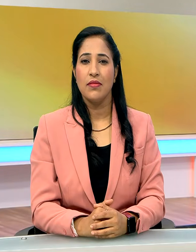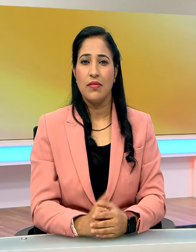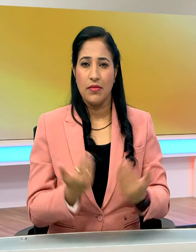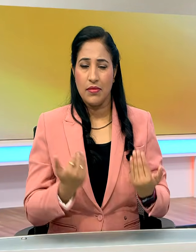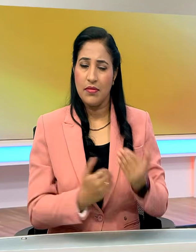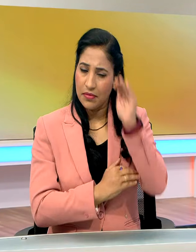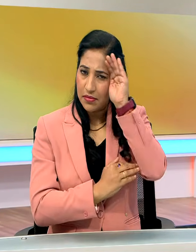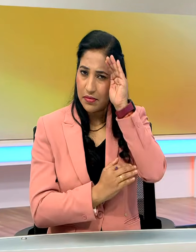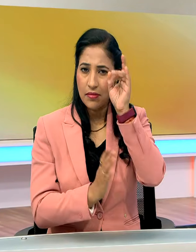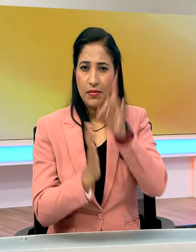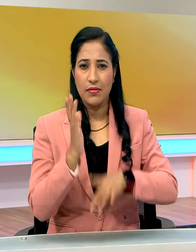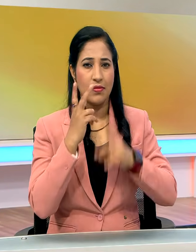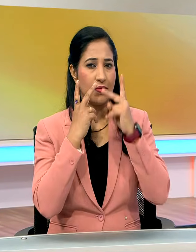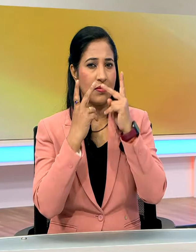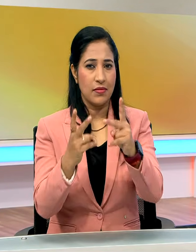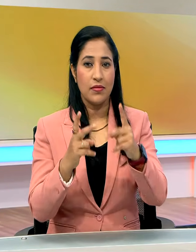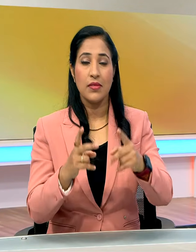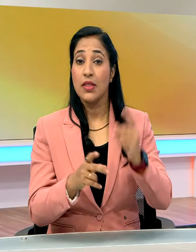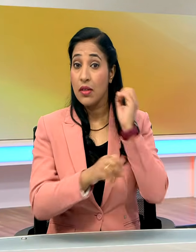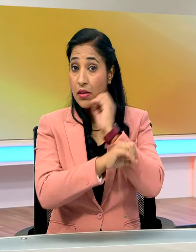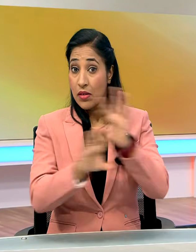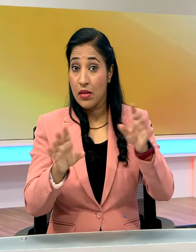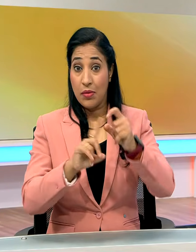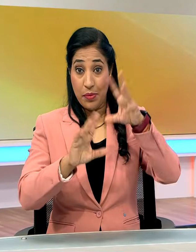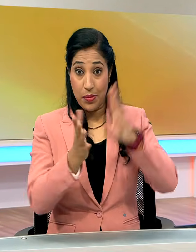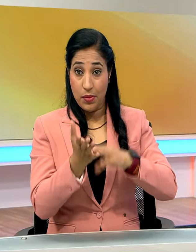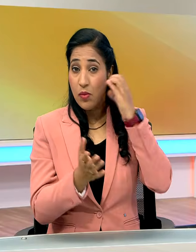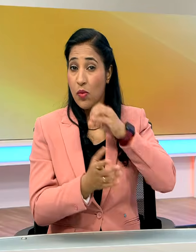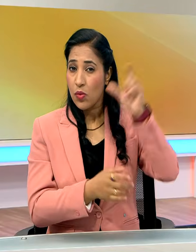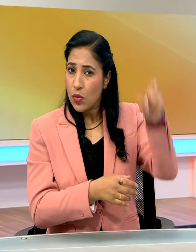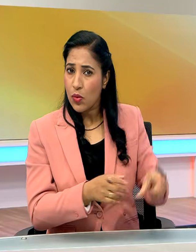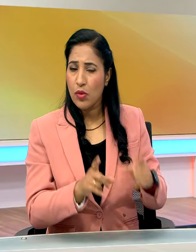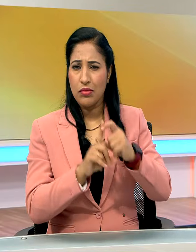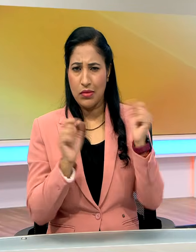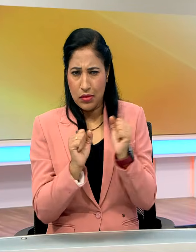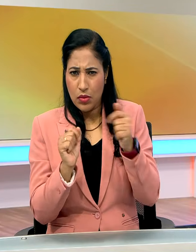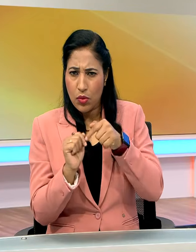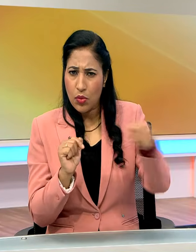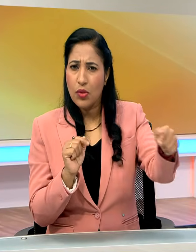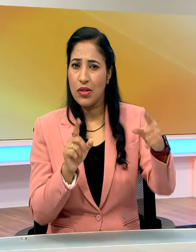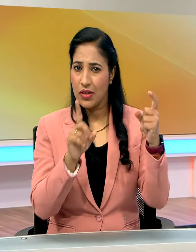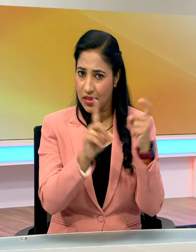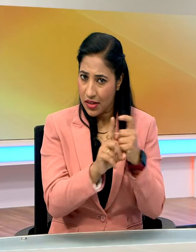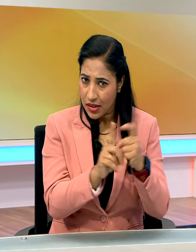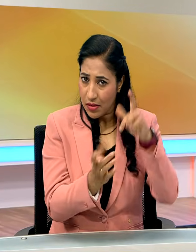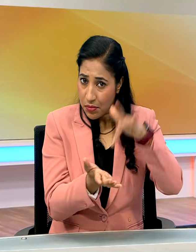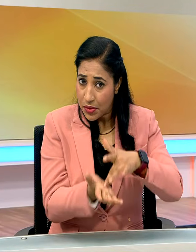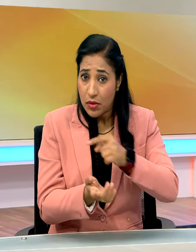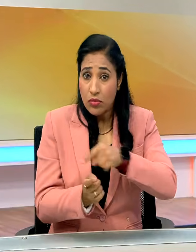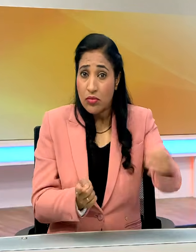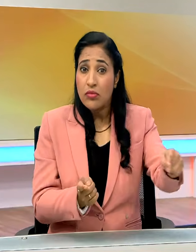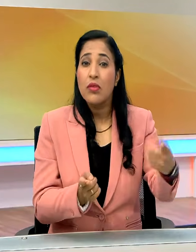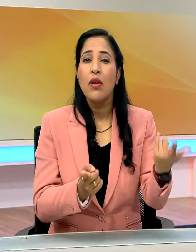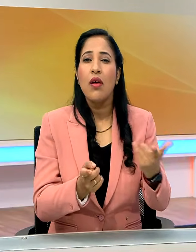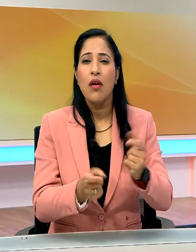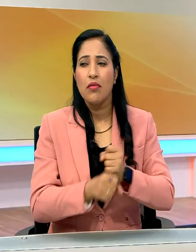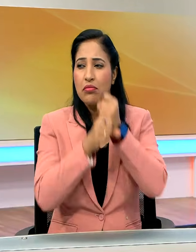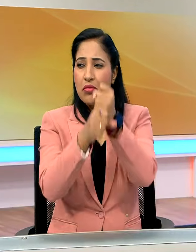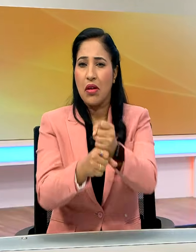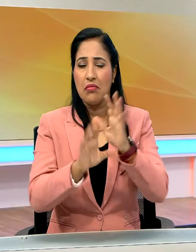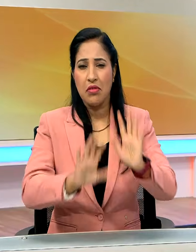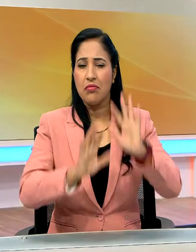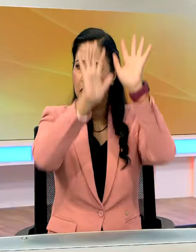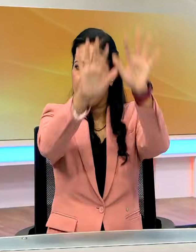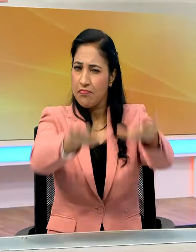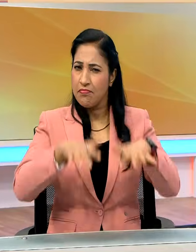और आइए अब खबरें देखते हैं विस्तार से। आपको बता दें, प्रधानमंत्री नरेंद्र मोदी ने देहरादून में दिल्ली से देहरादून इकोनॉमिक कॉरिडोर राष्ट्र को समर्पित किया।